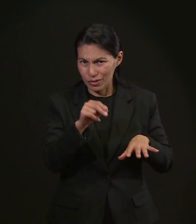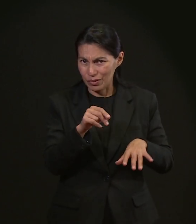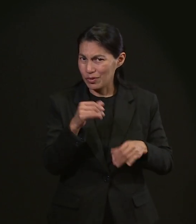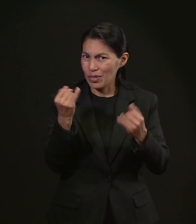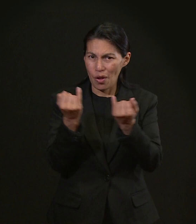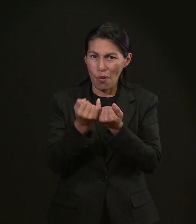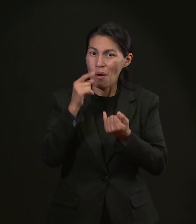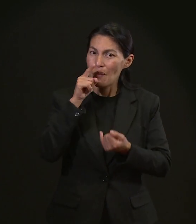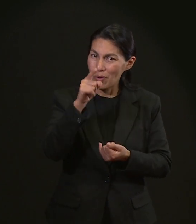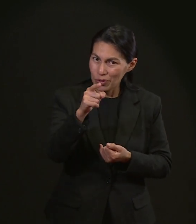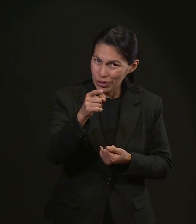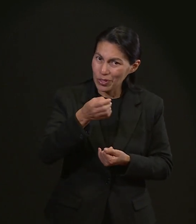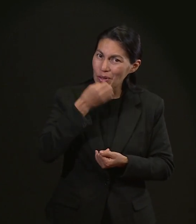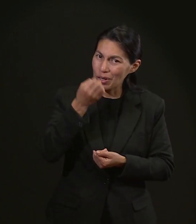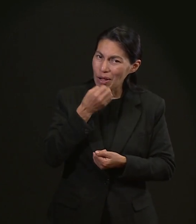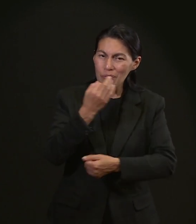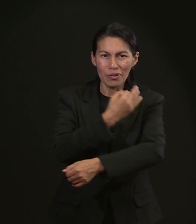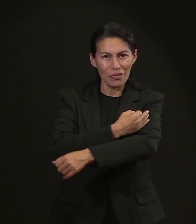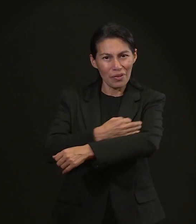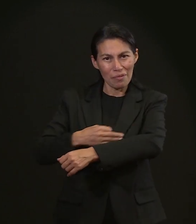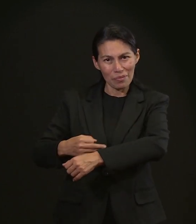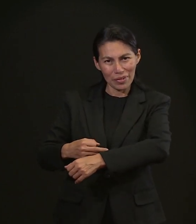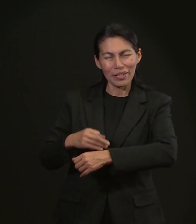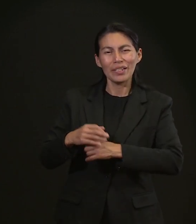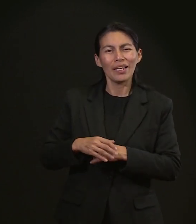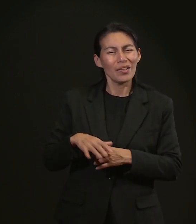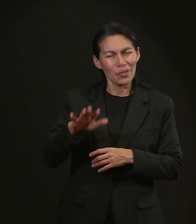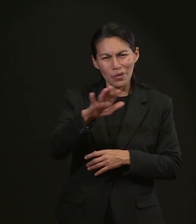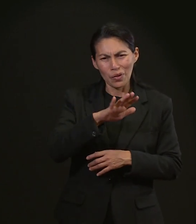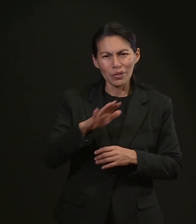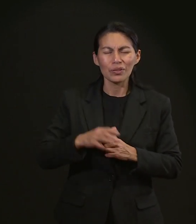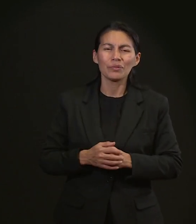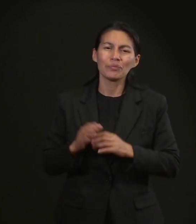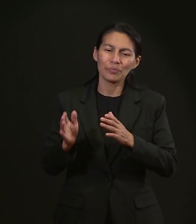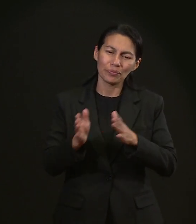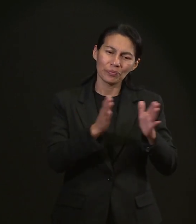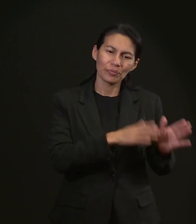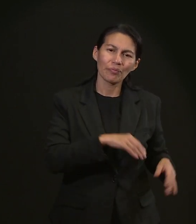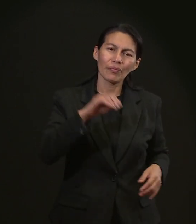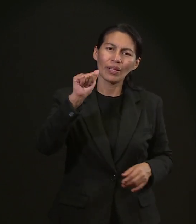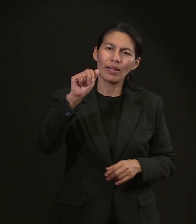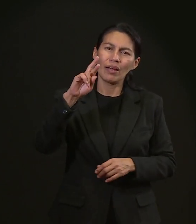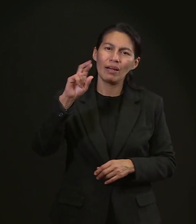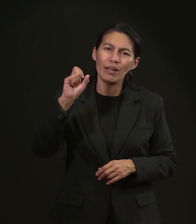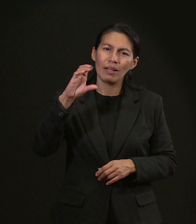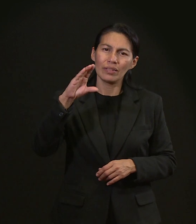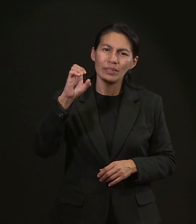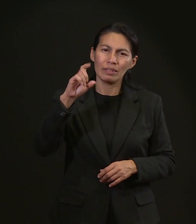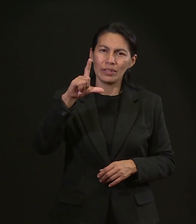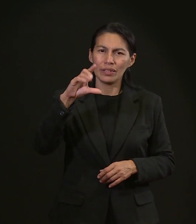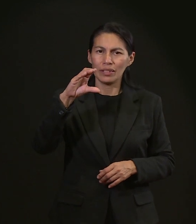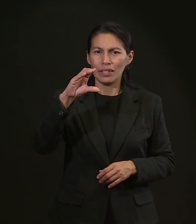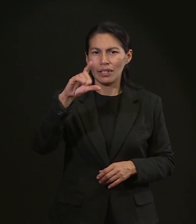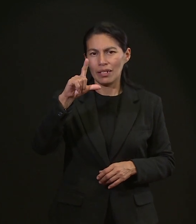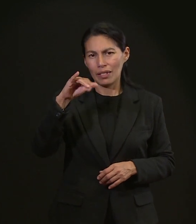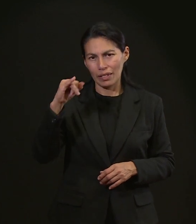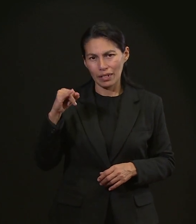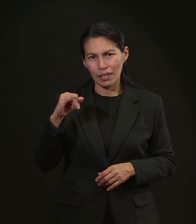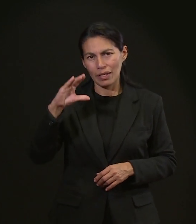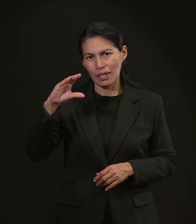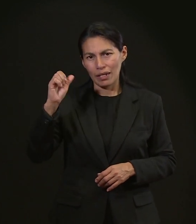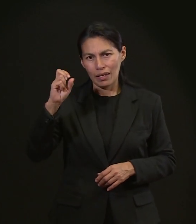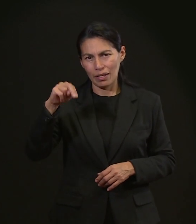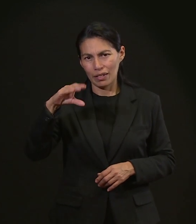y también oramos por ti y por la familia de giovanni araceli canché le ruego oración por mi hija laura beatriz